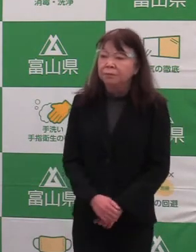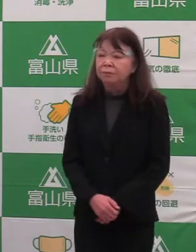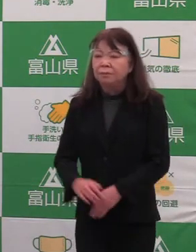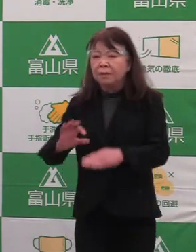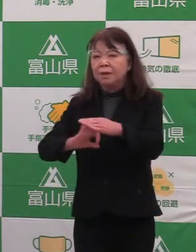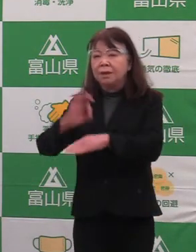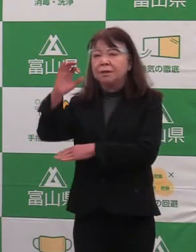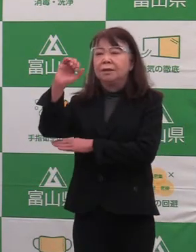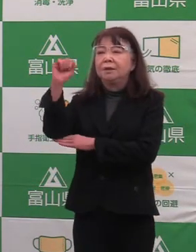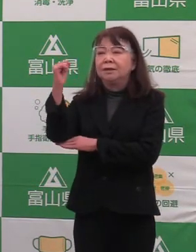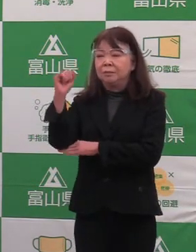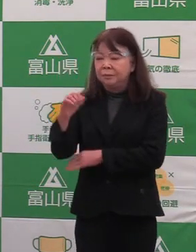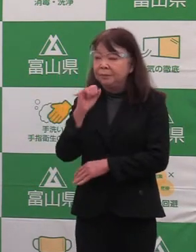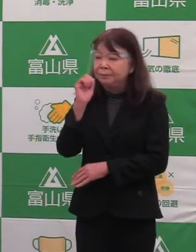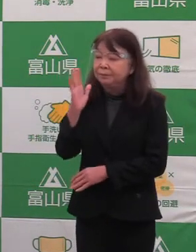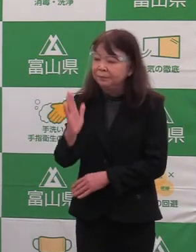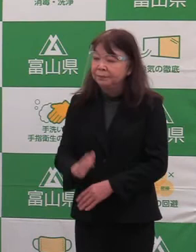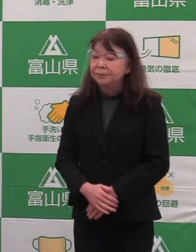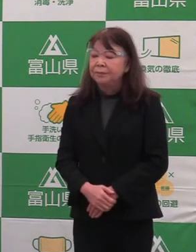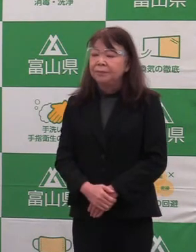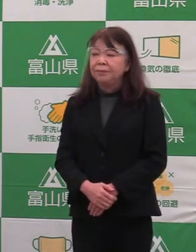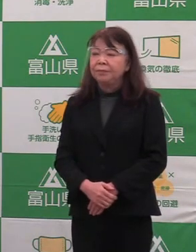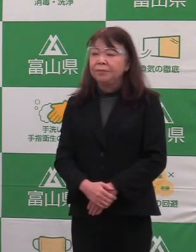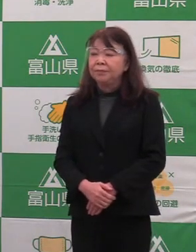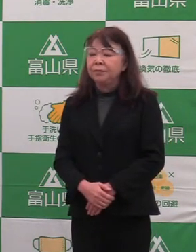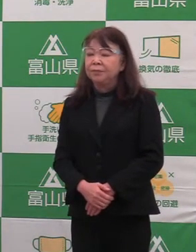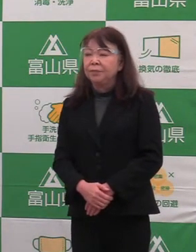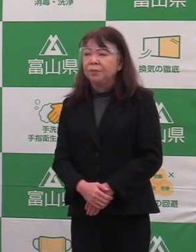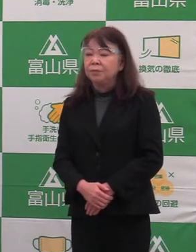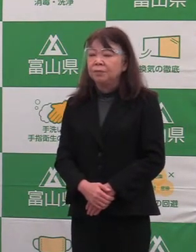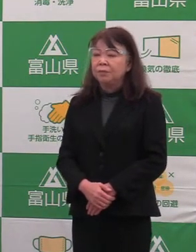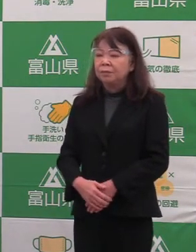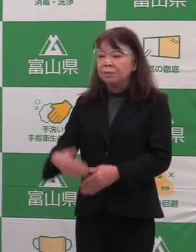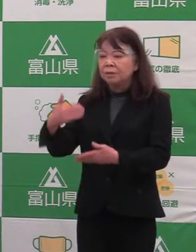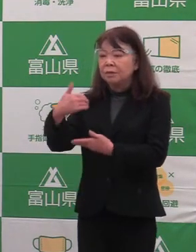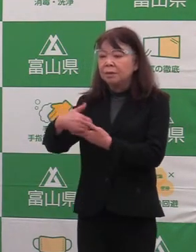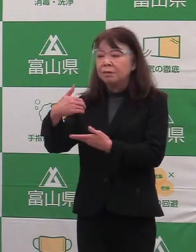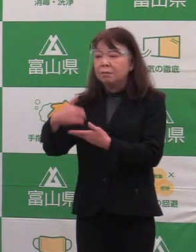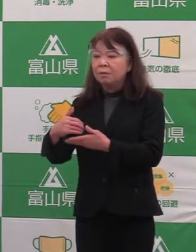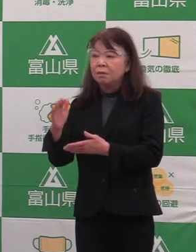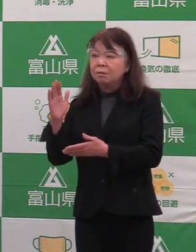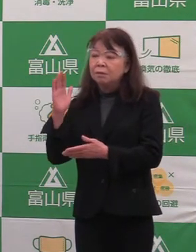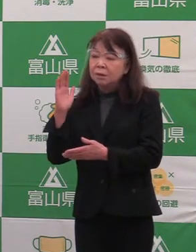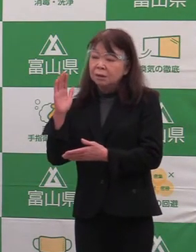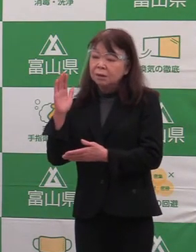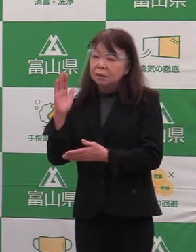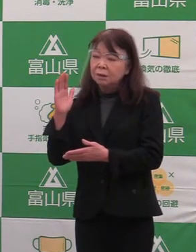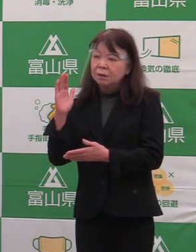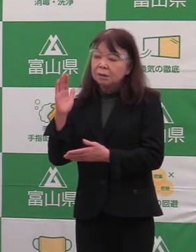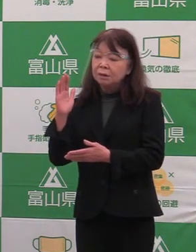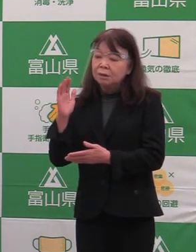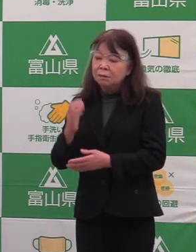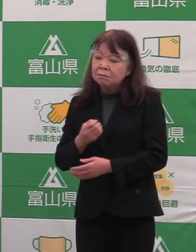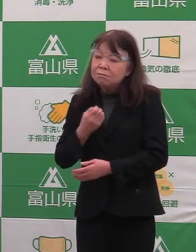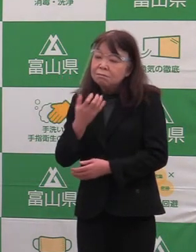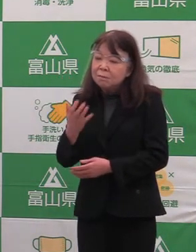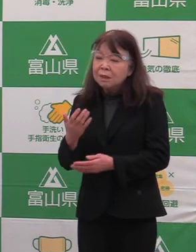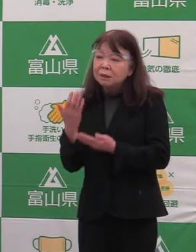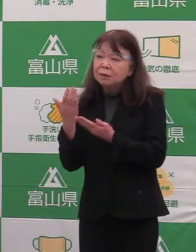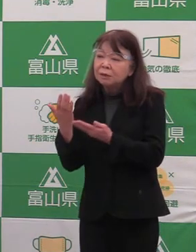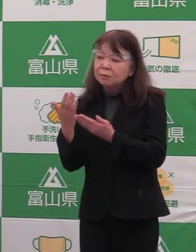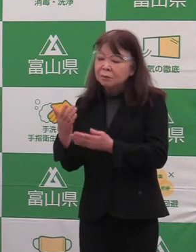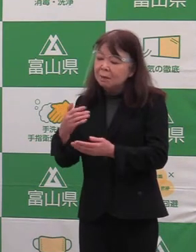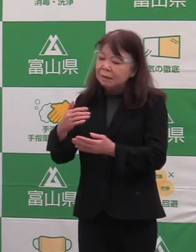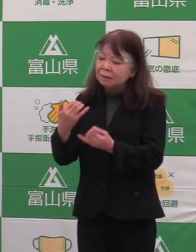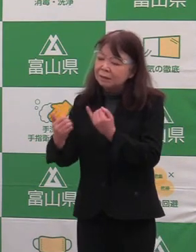朝日新聞の田添です、よろしくお願いします。 はい、お願いします。 ご説明を伺ってちょっと率直な疑問で、ちょっと繰り返しの